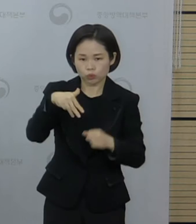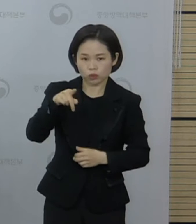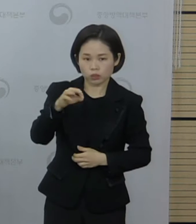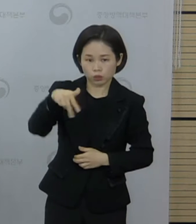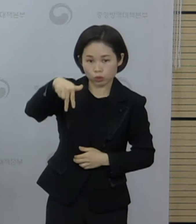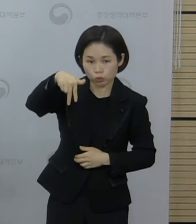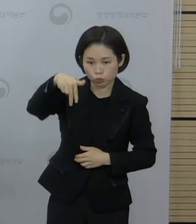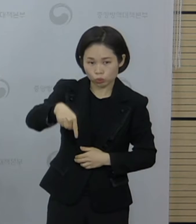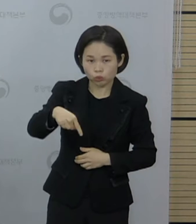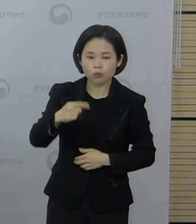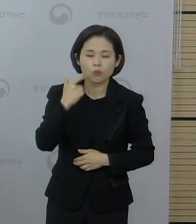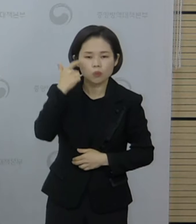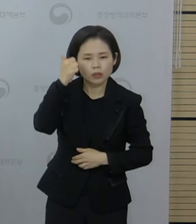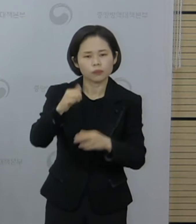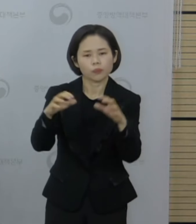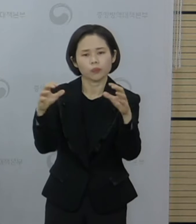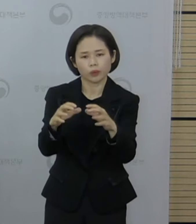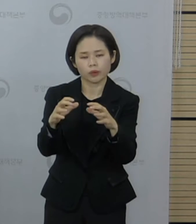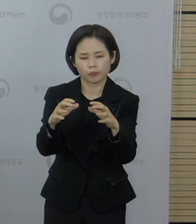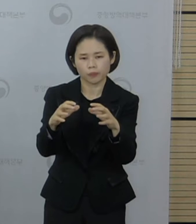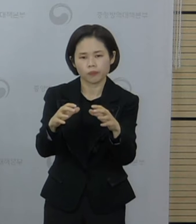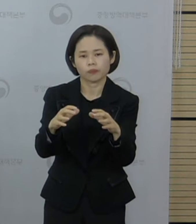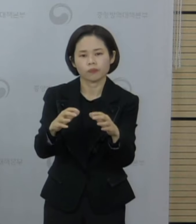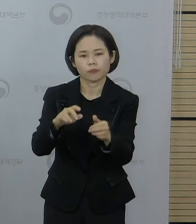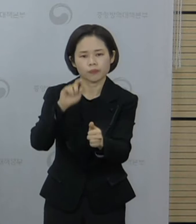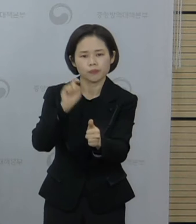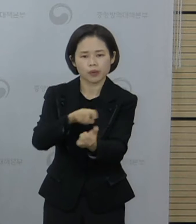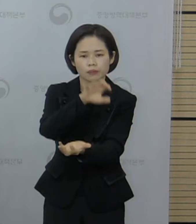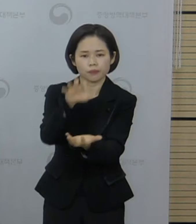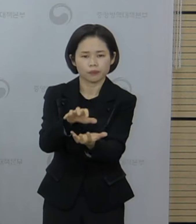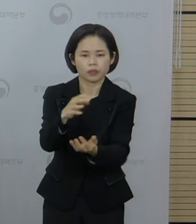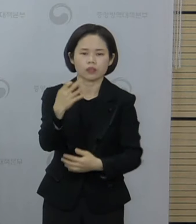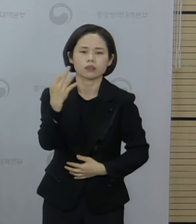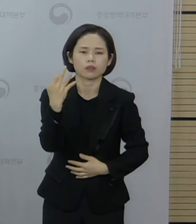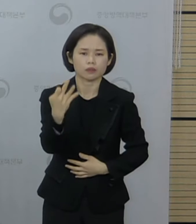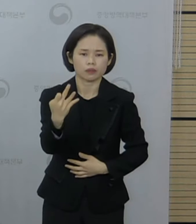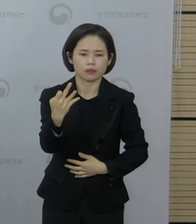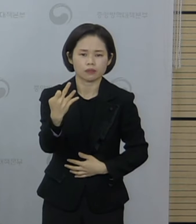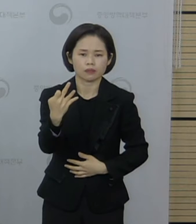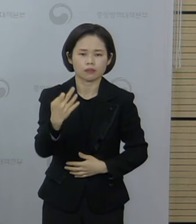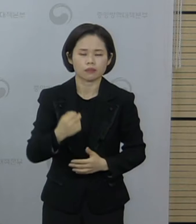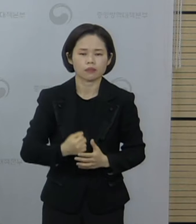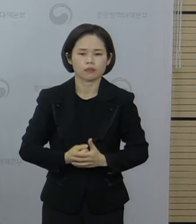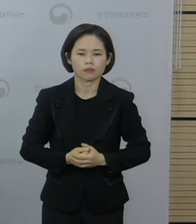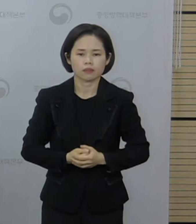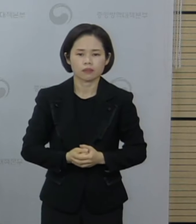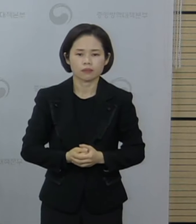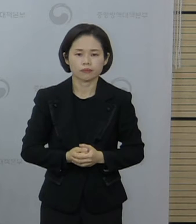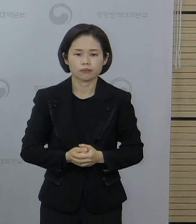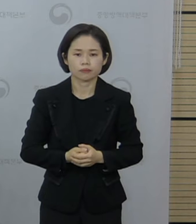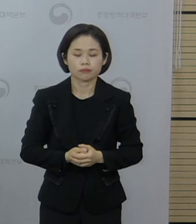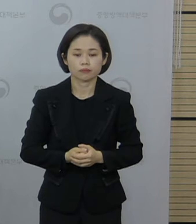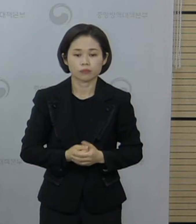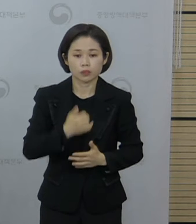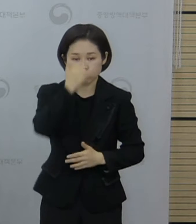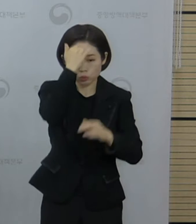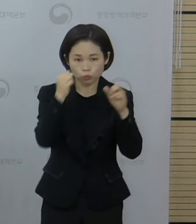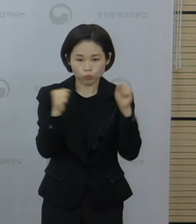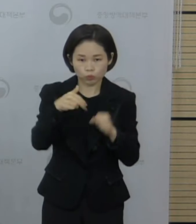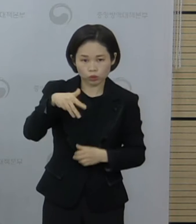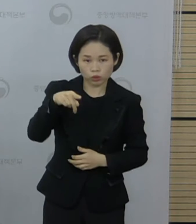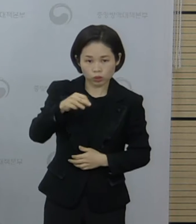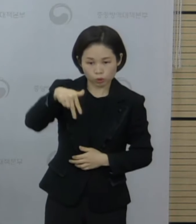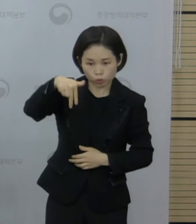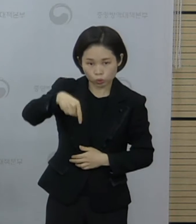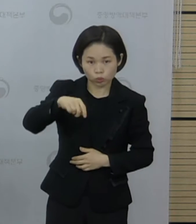목회자 모임 등에서 누 조각 찜 자가 14명 발견되었습니다 역시 충청 부터 청주시의